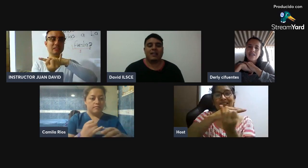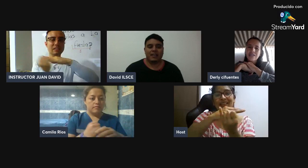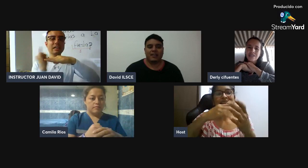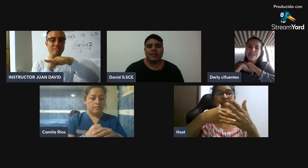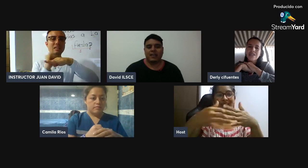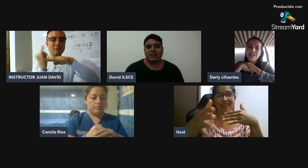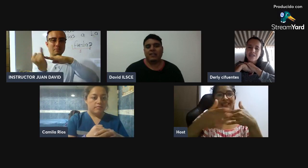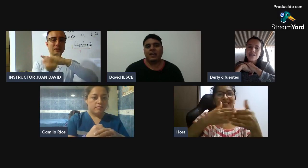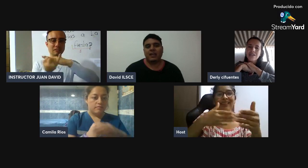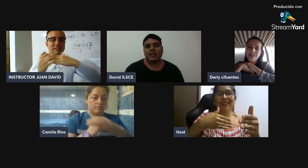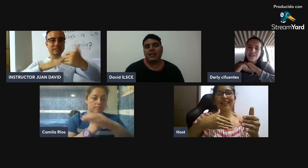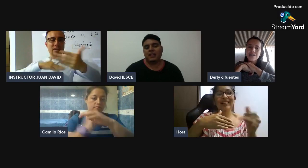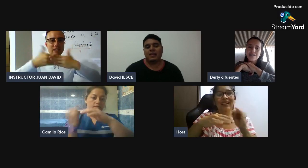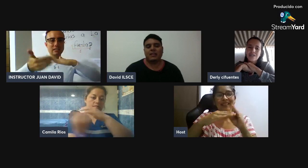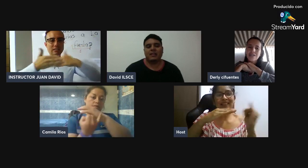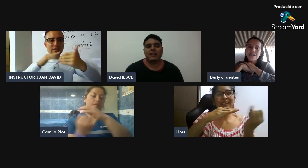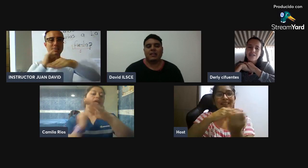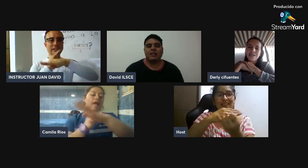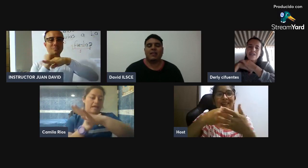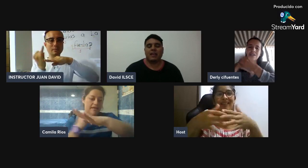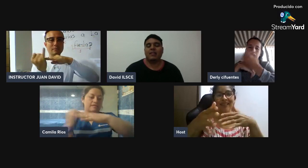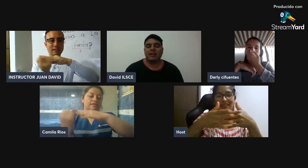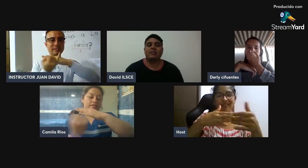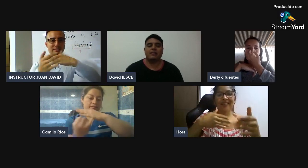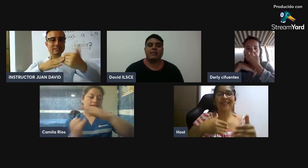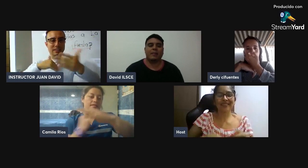isla de san andrés